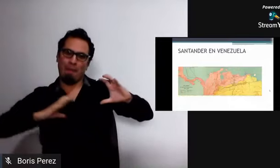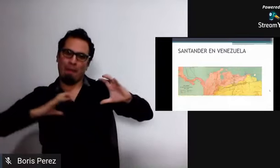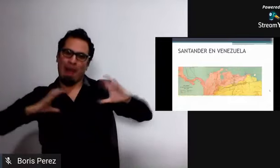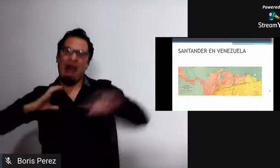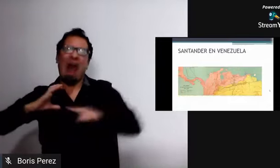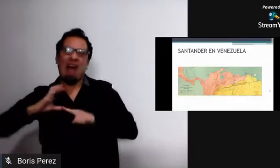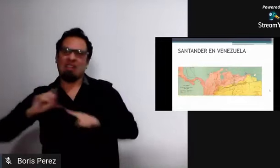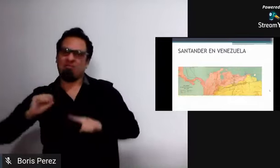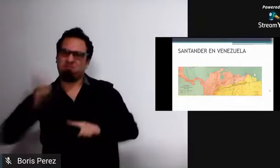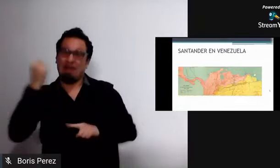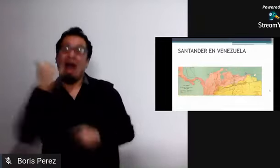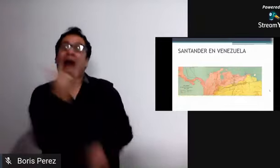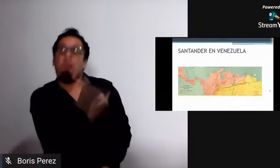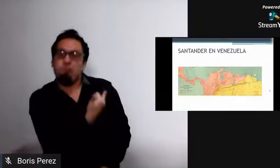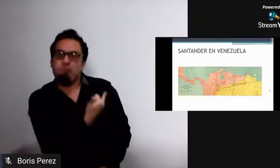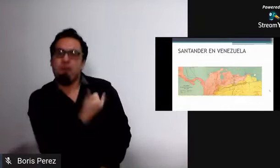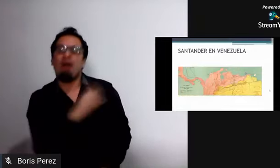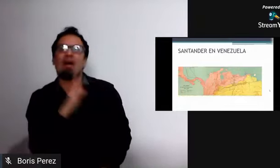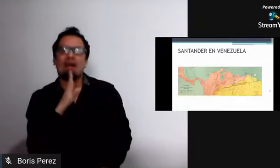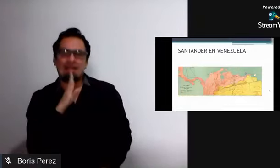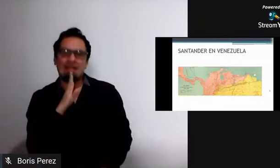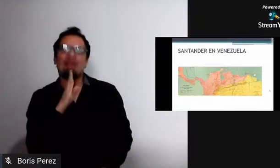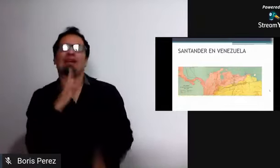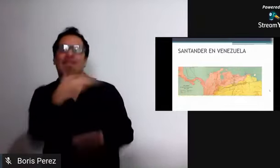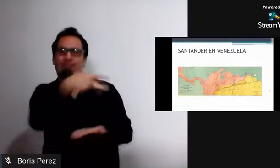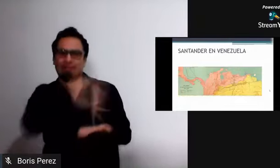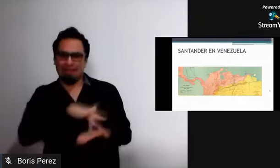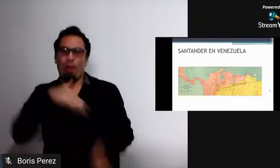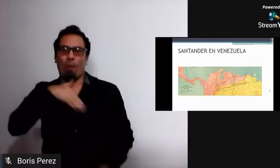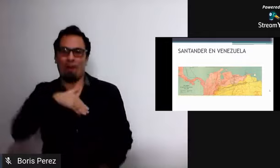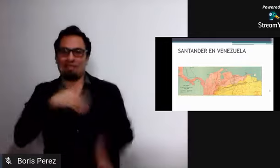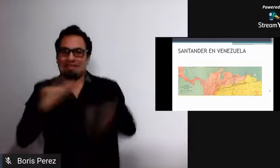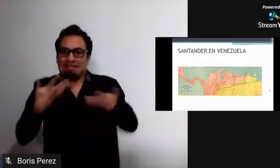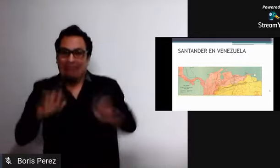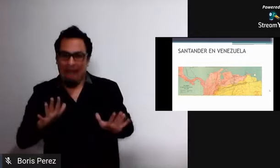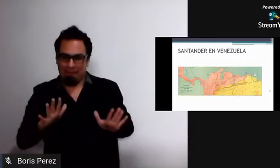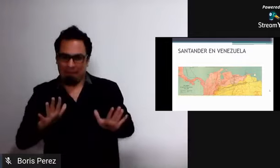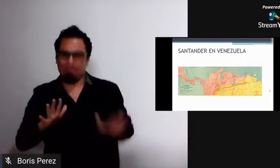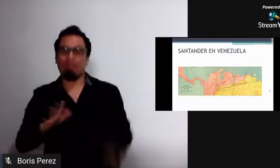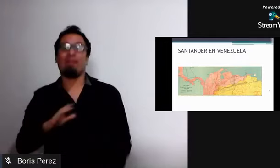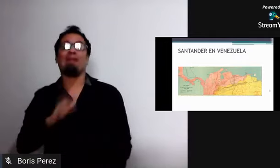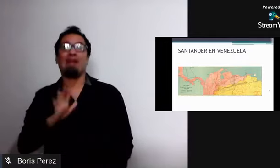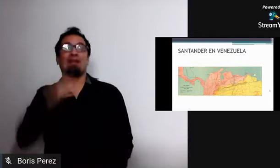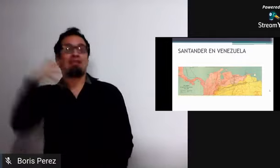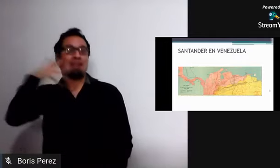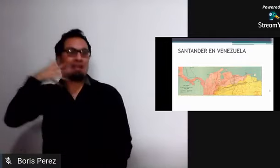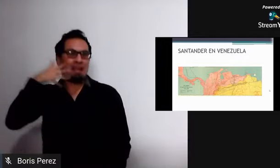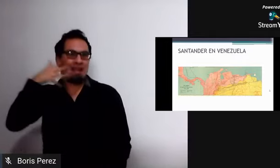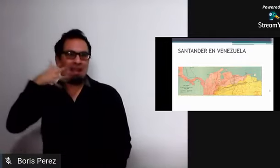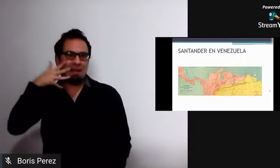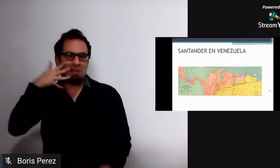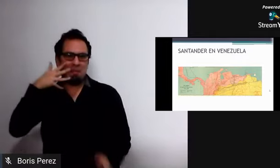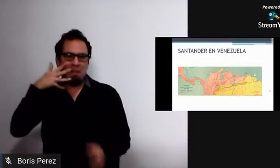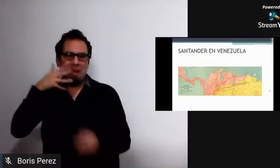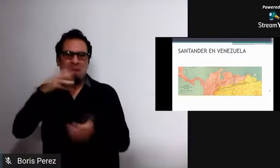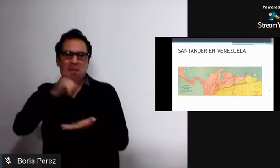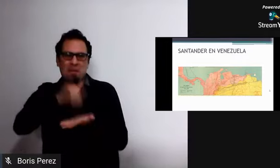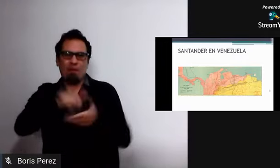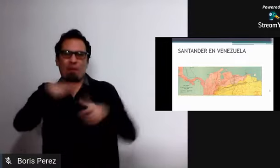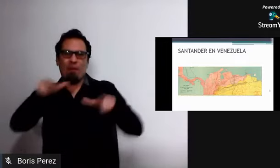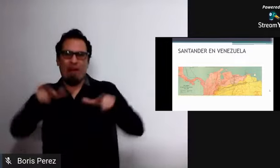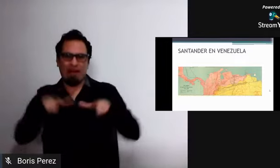respaldar esas batallas que estaba librando Francisco de Paula Santander y empiezan a recuperar territorio.